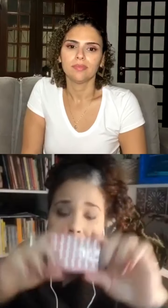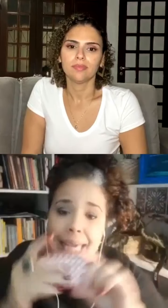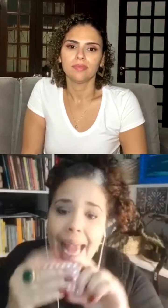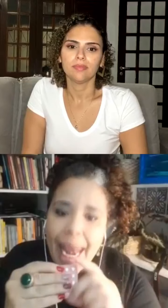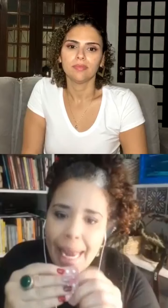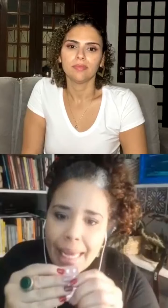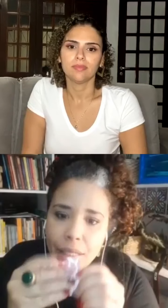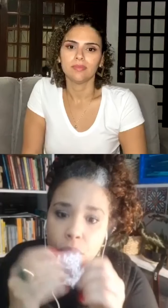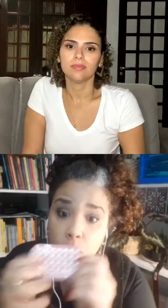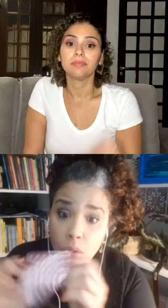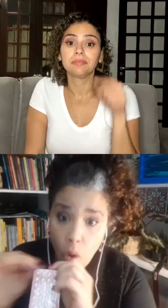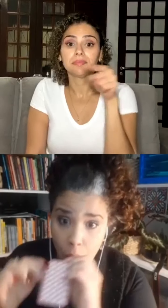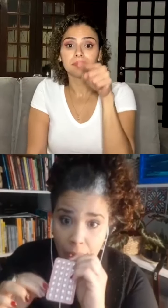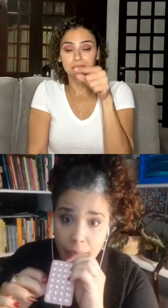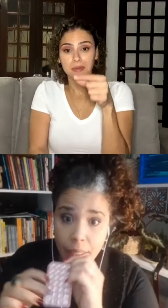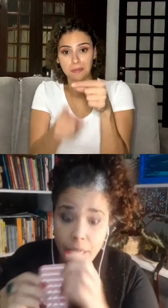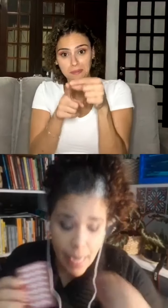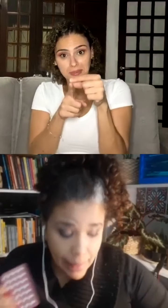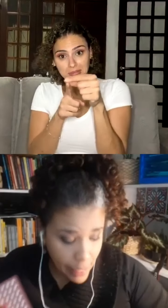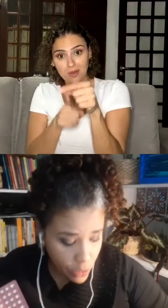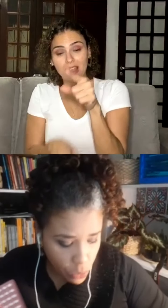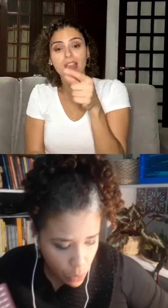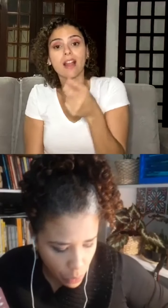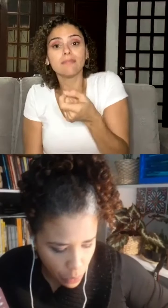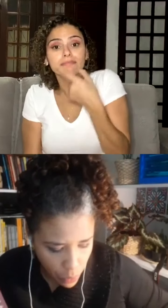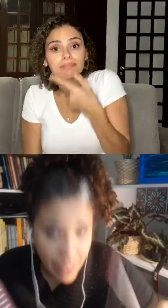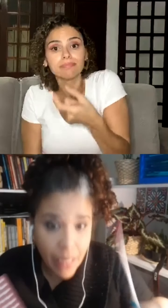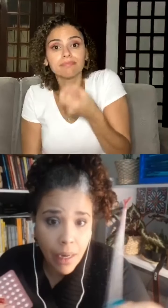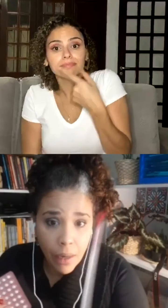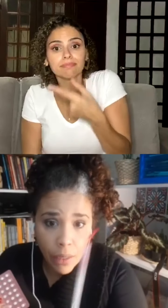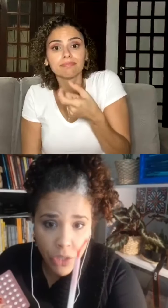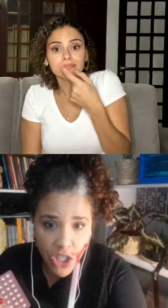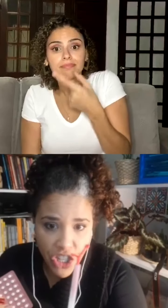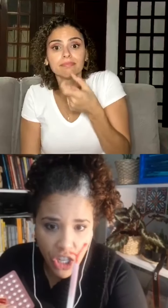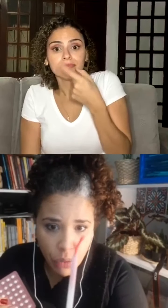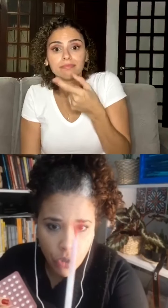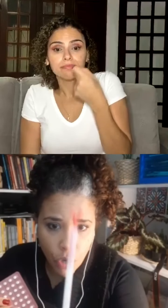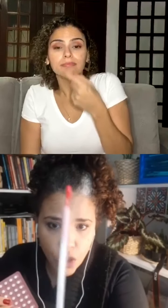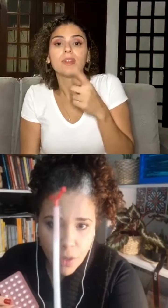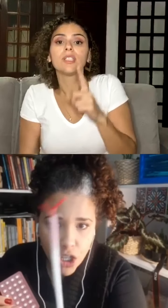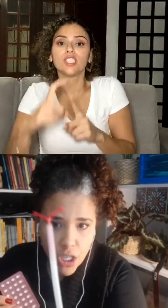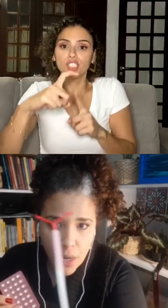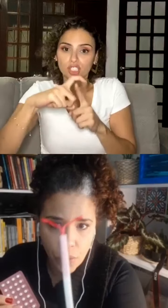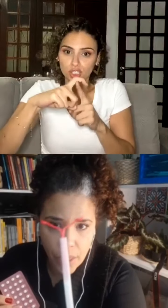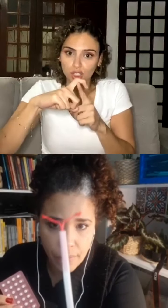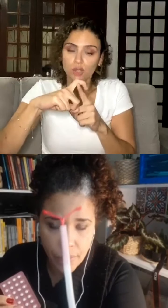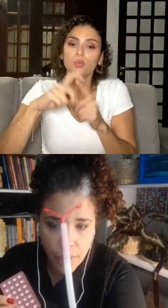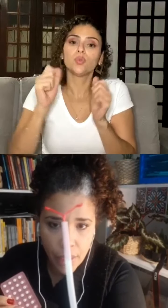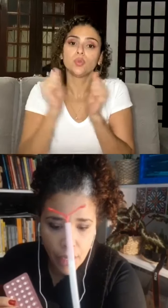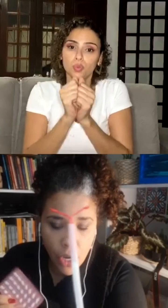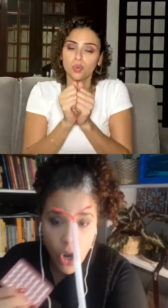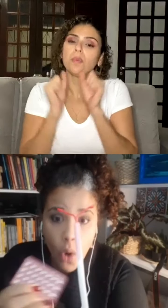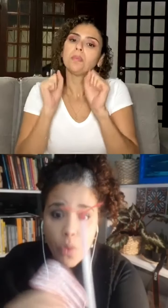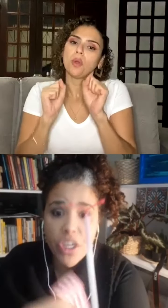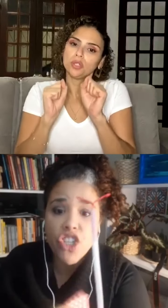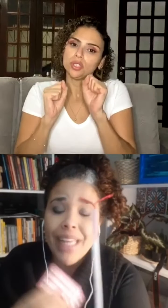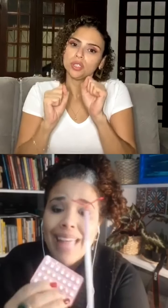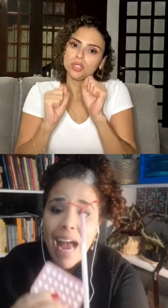E ela toma tanto o DIU só de progesterona,